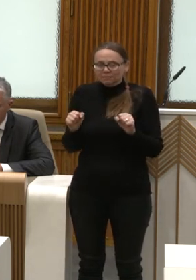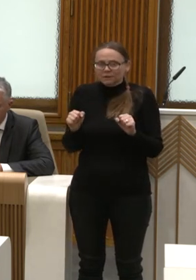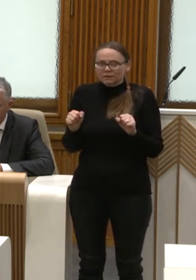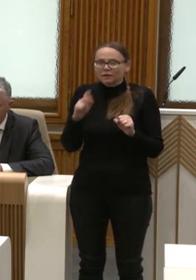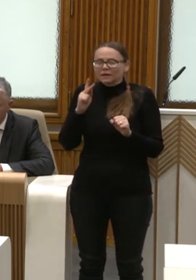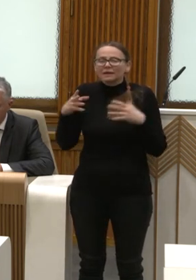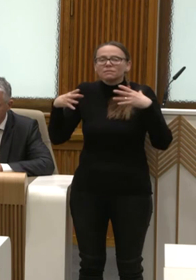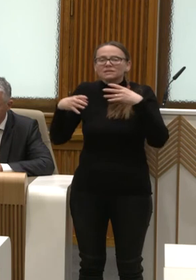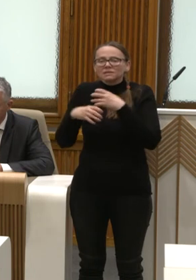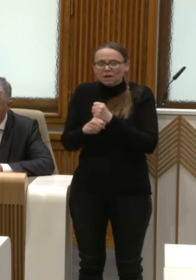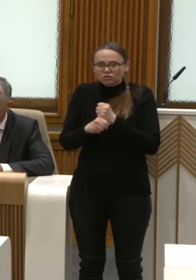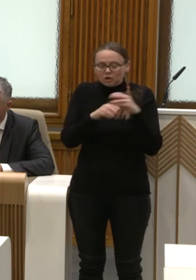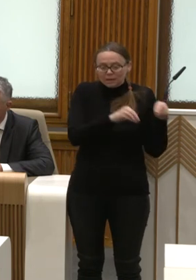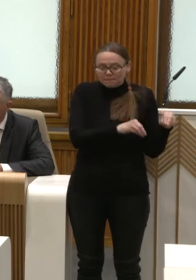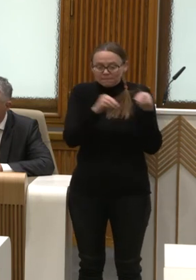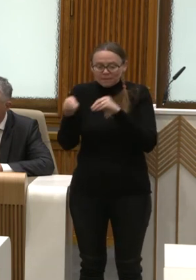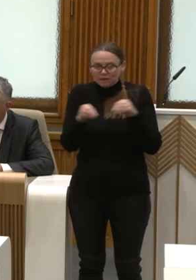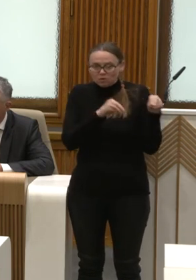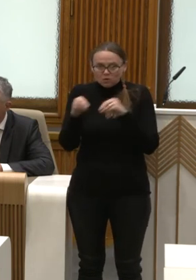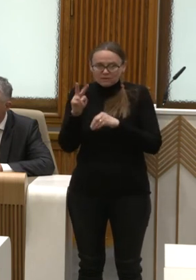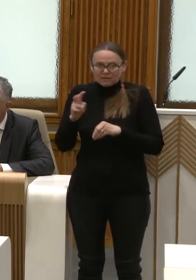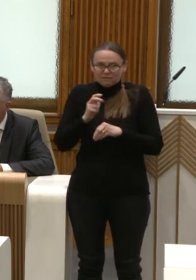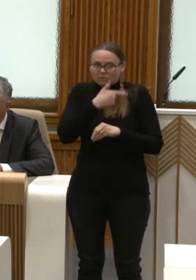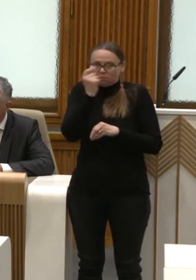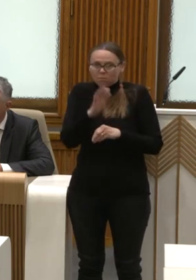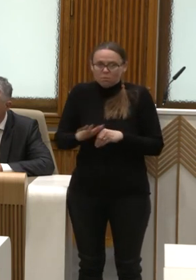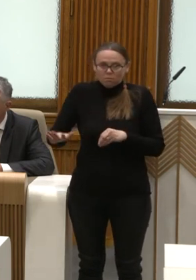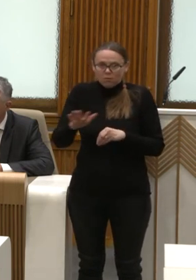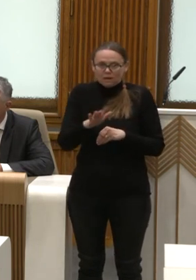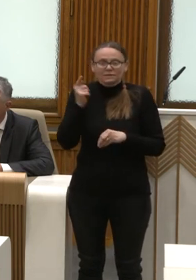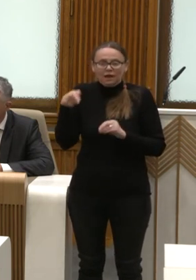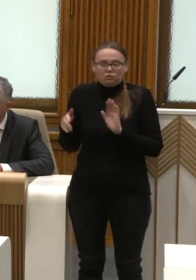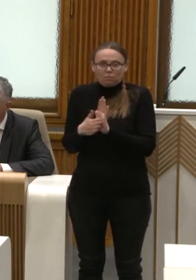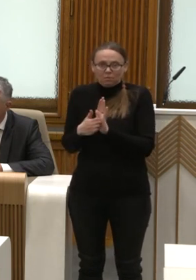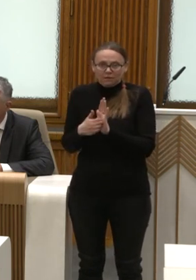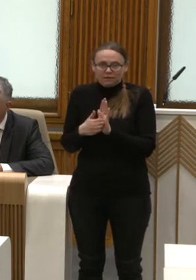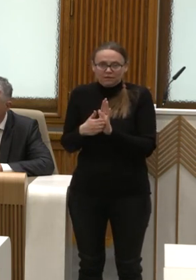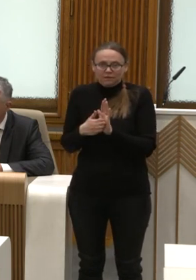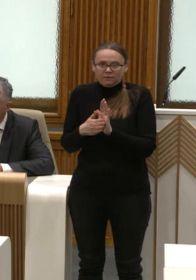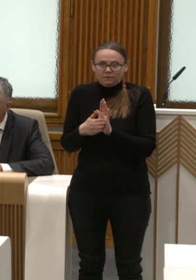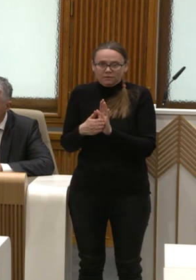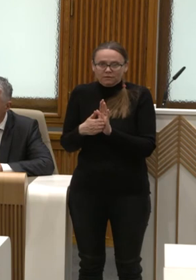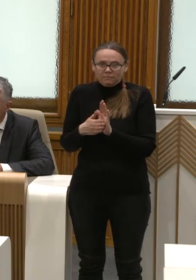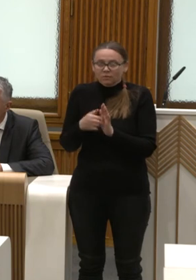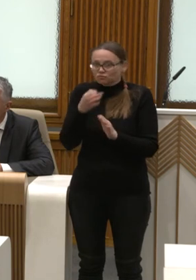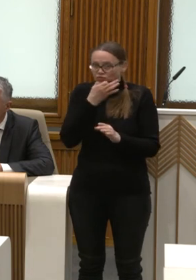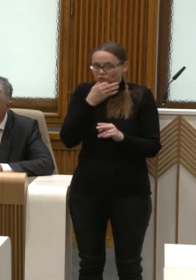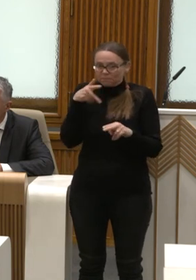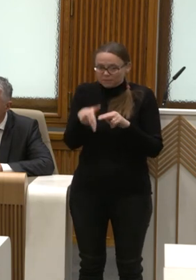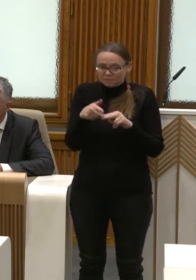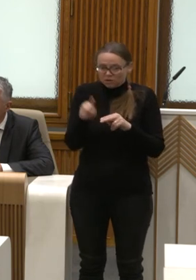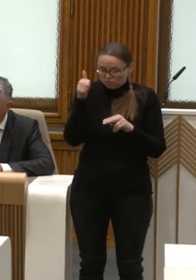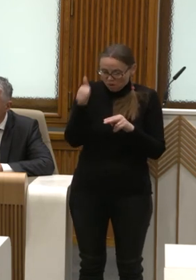da zmanjšali prenose v populaciji. Kaj to pomeni? Če mi preprečimo